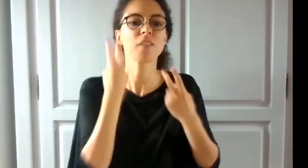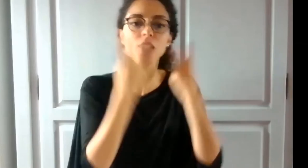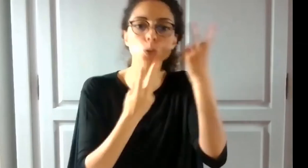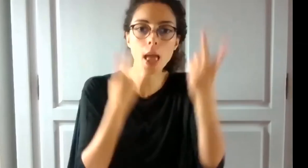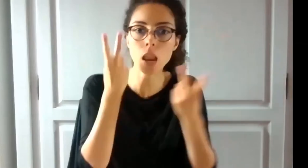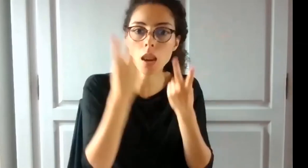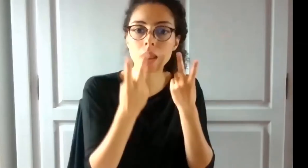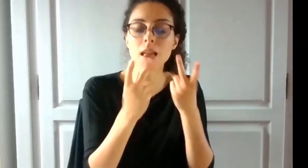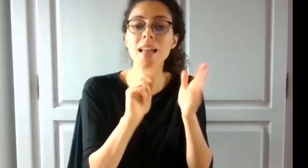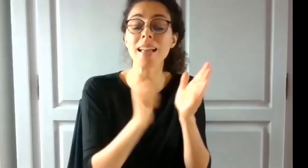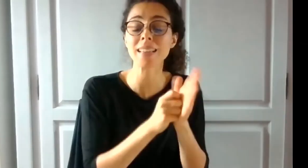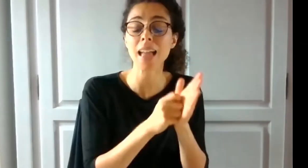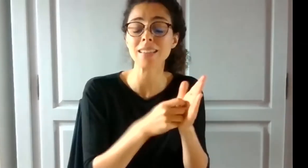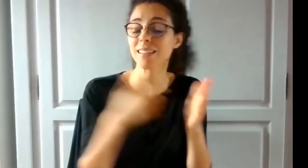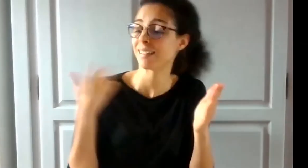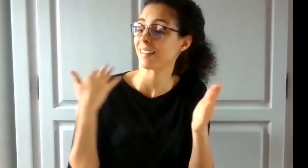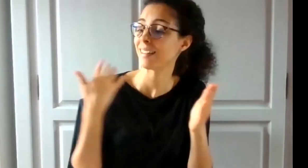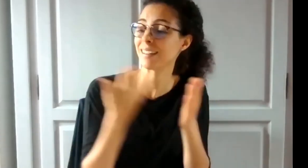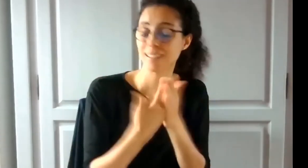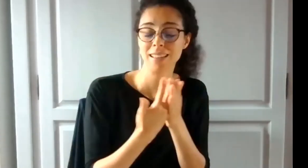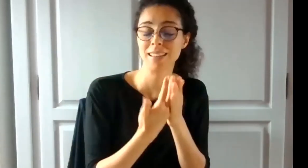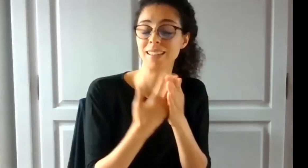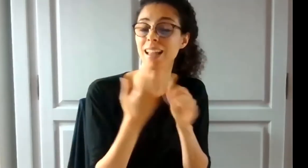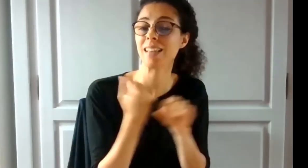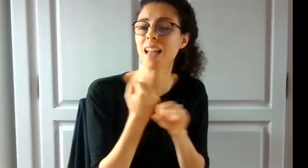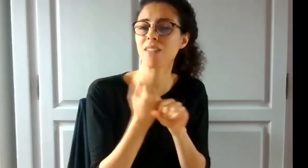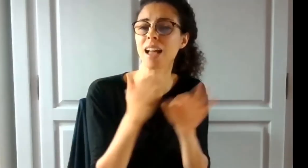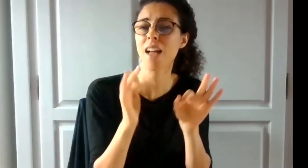lorsqu'on a fait tout le travail